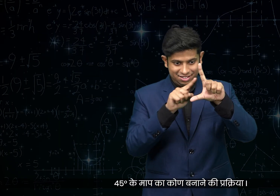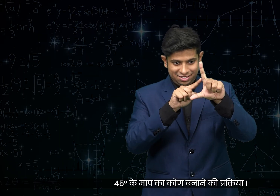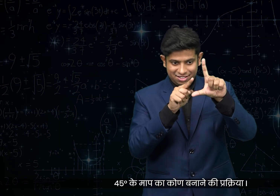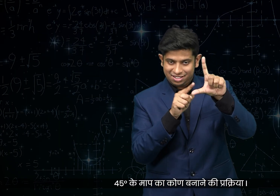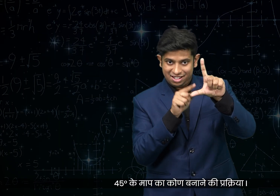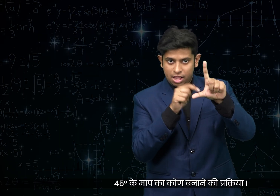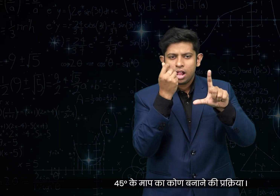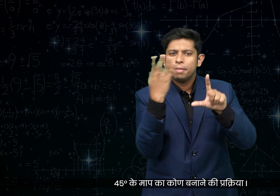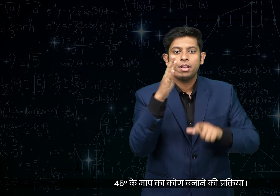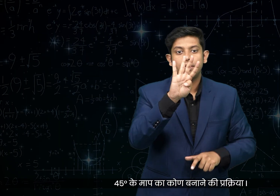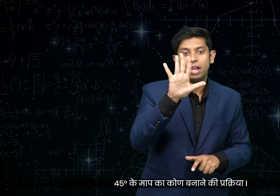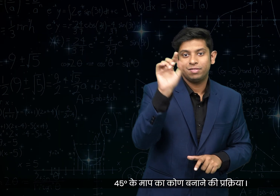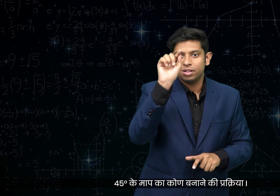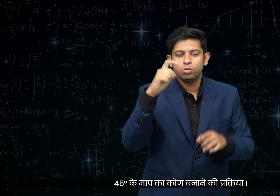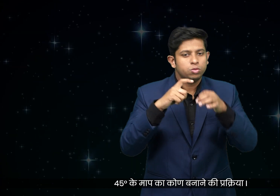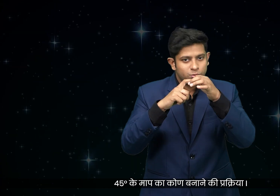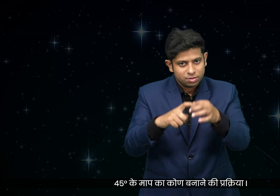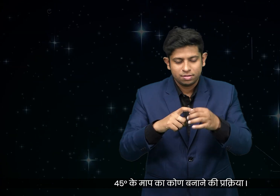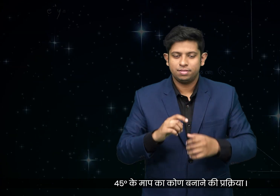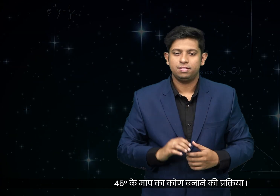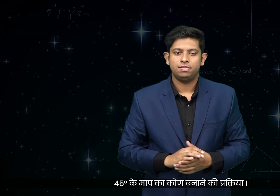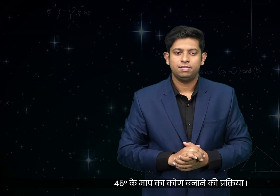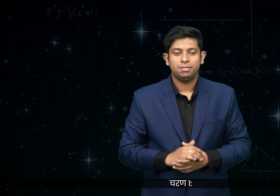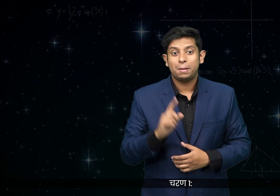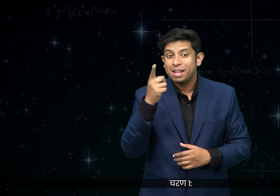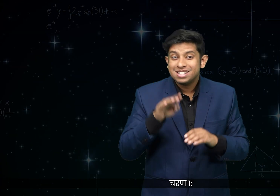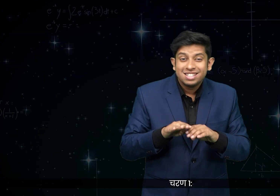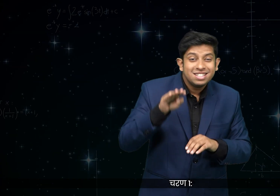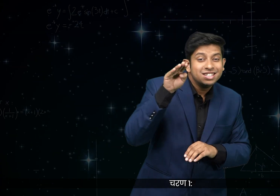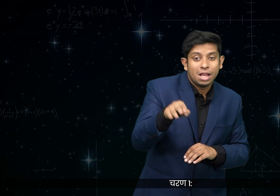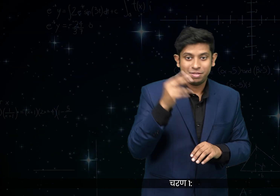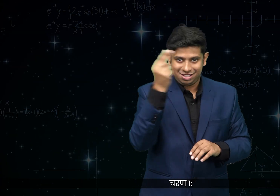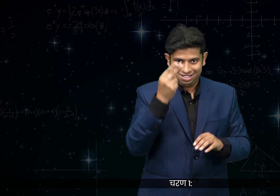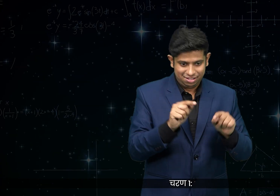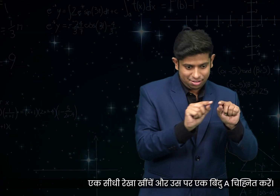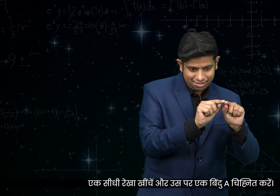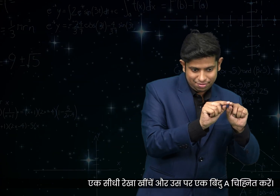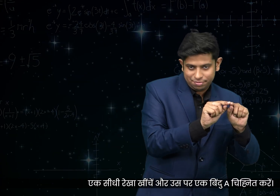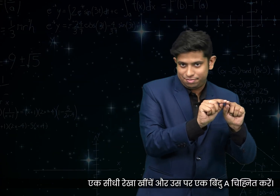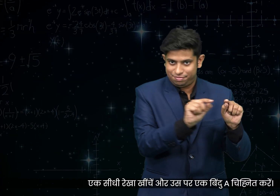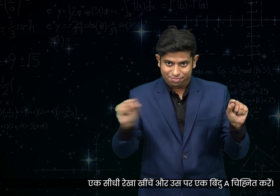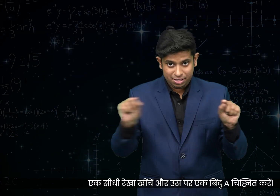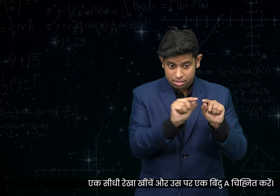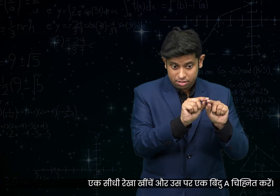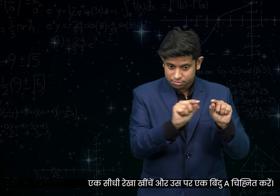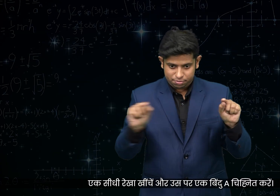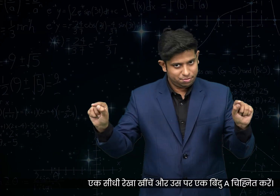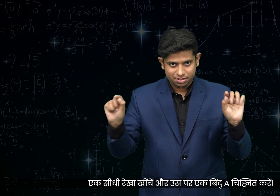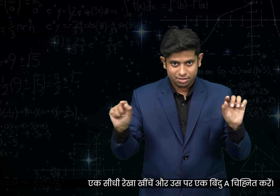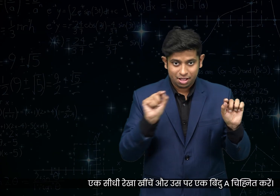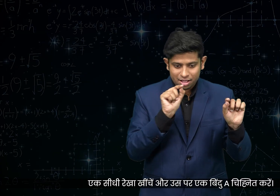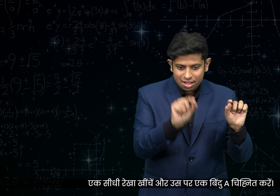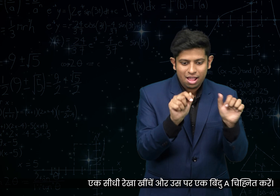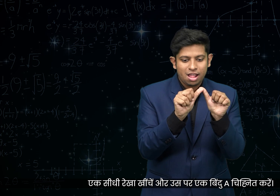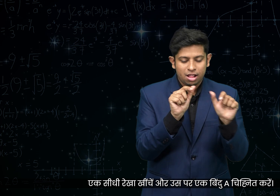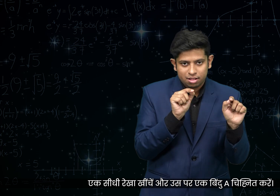45 डिग्री के माप का कोण बनाने की प्रक्रिया। चरण 1: एक सीधी रेखा खींचे